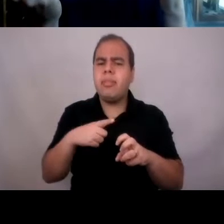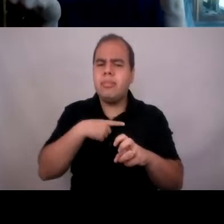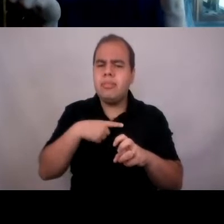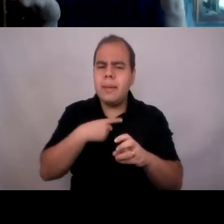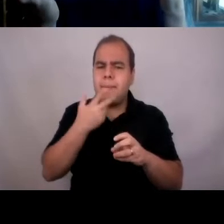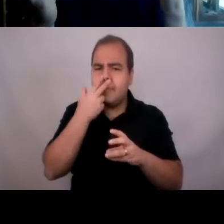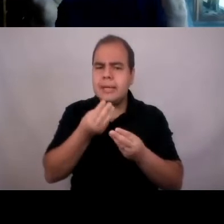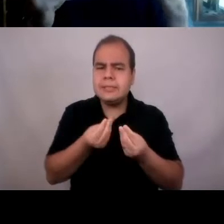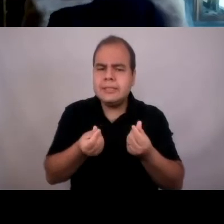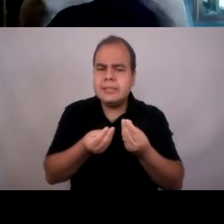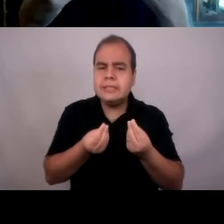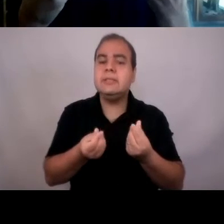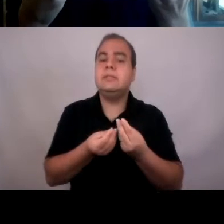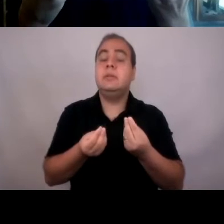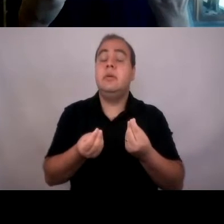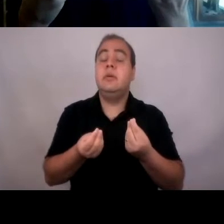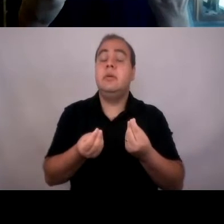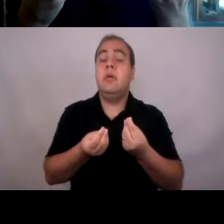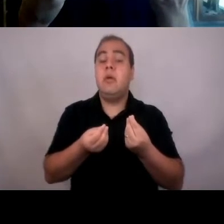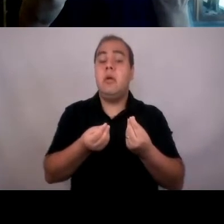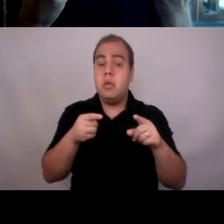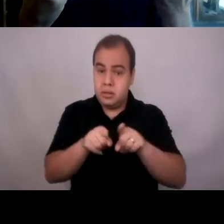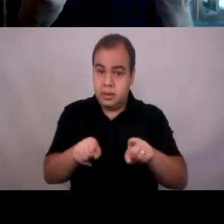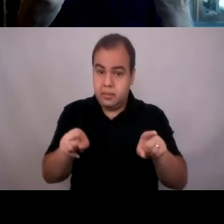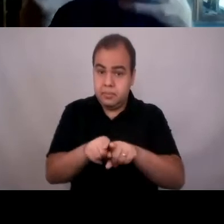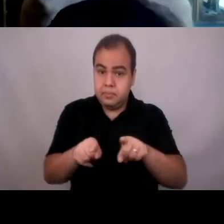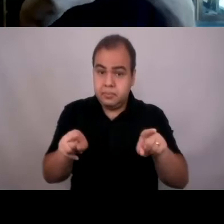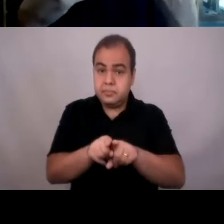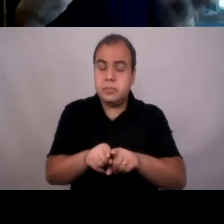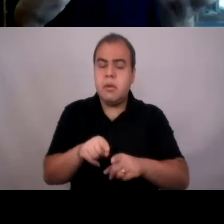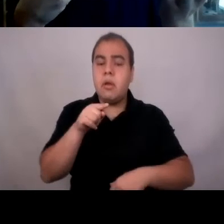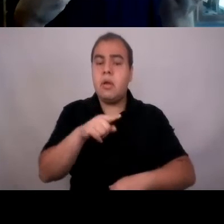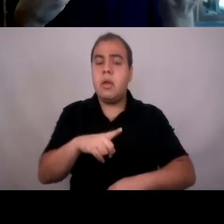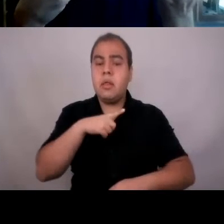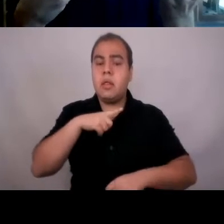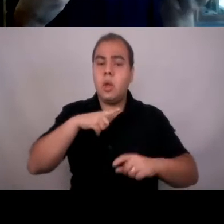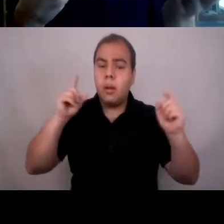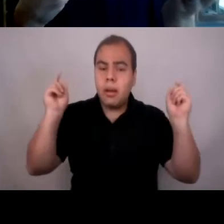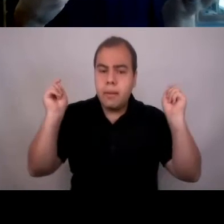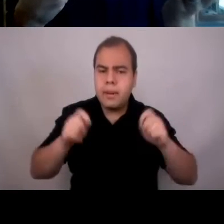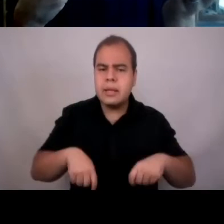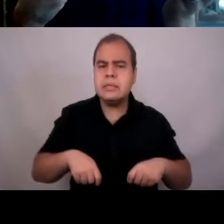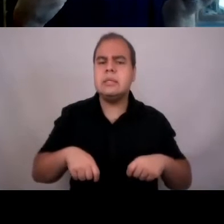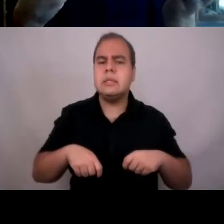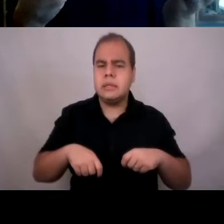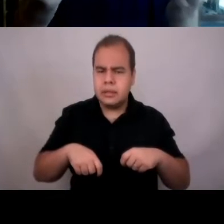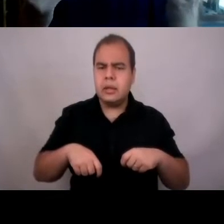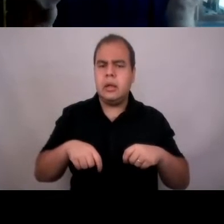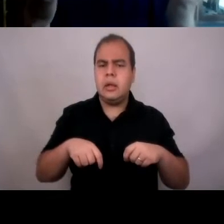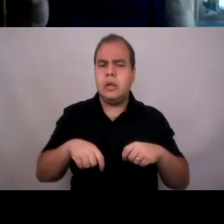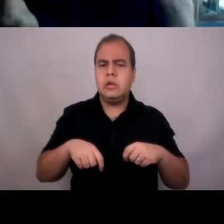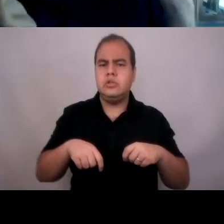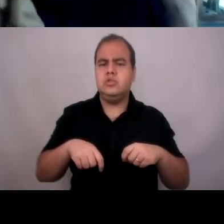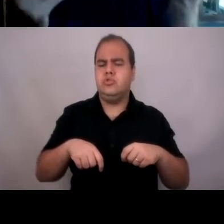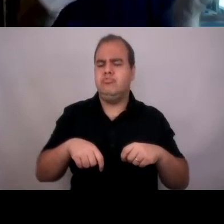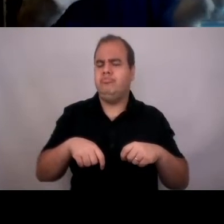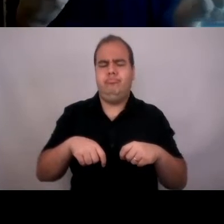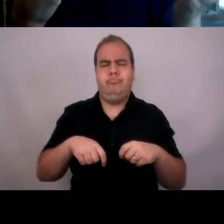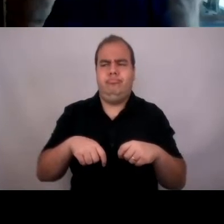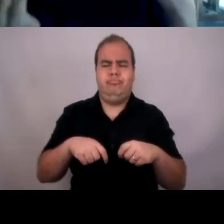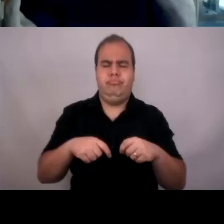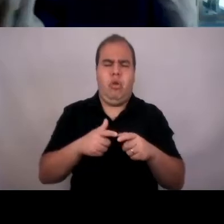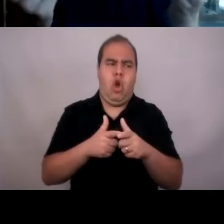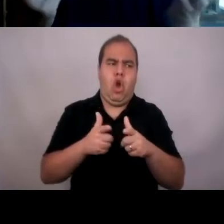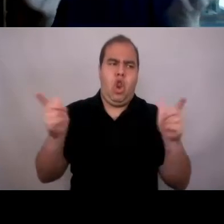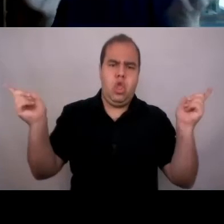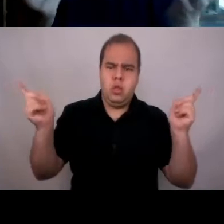de solo fino grande e, ao mesmo tempo, ele tem uma capacidade de infiltração muito grande também, que